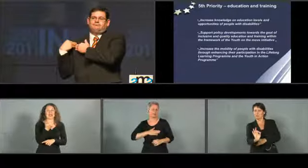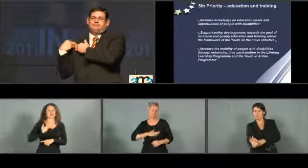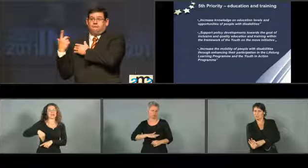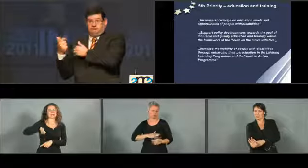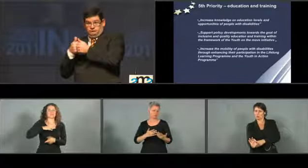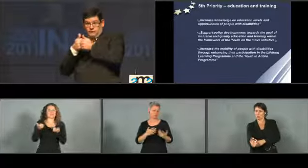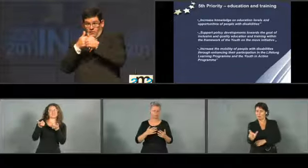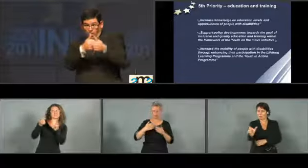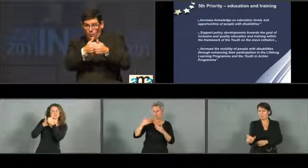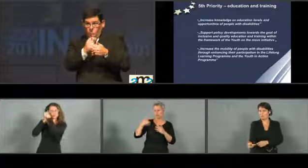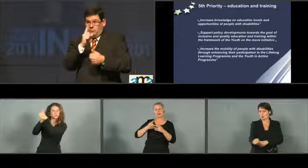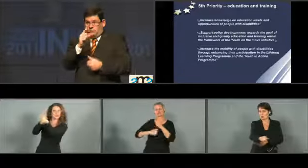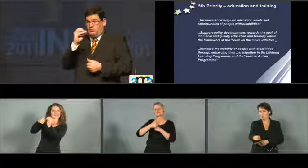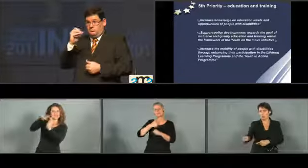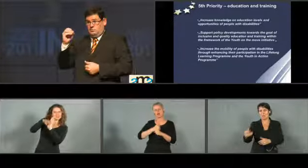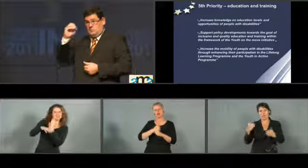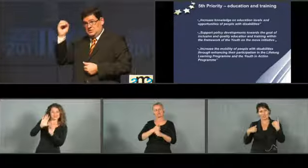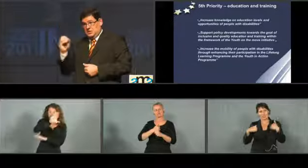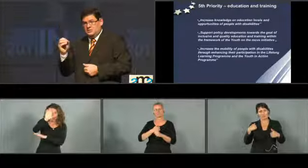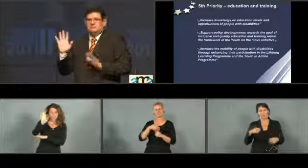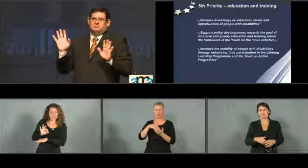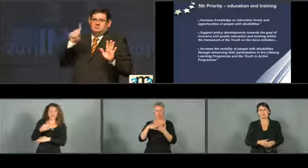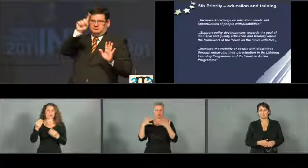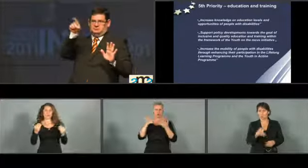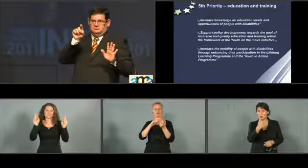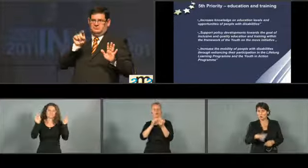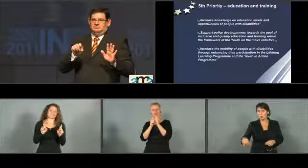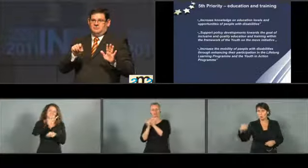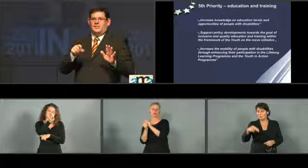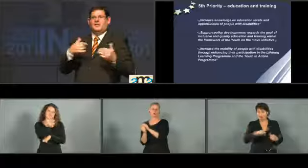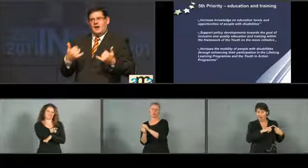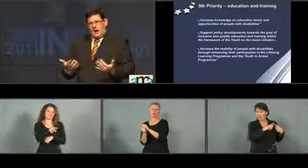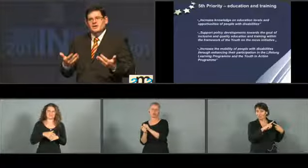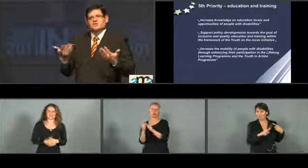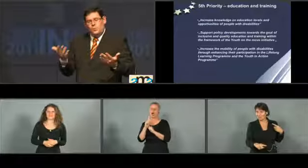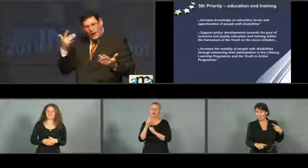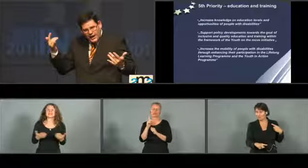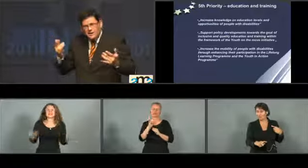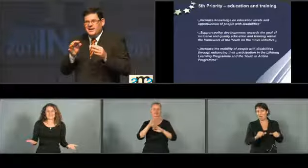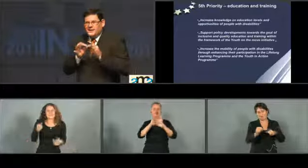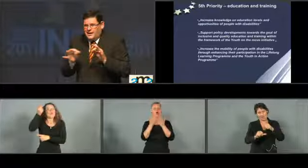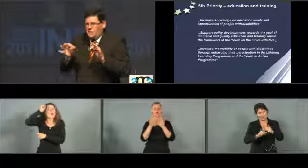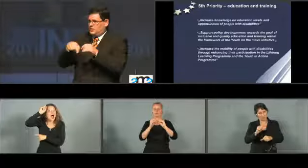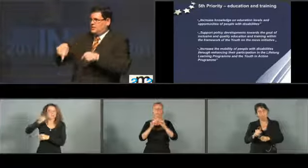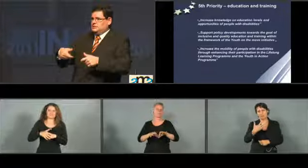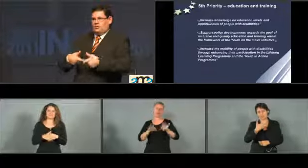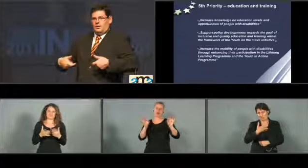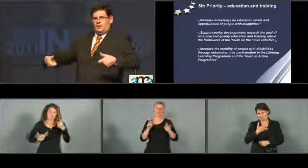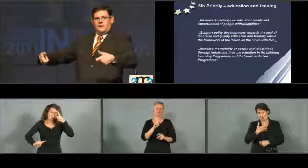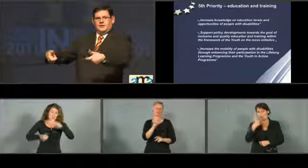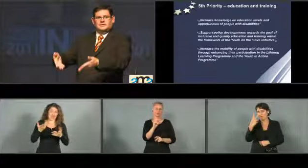problèmes existent encore dans plusieurs pays qui ne suivent pas à 100% ou prennent en